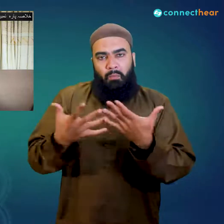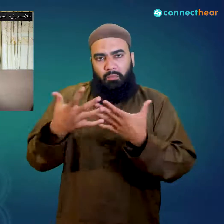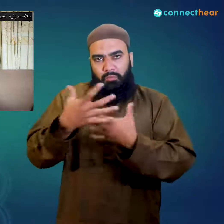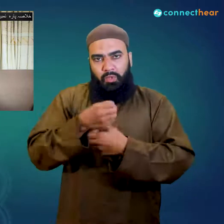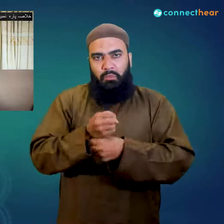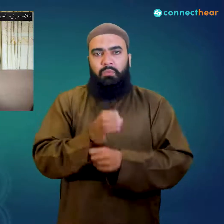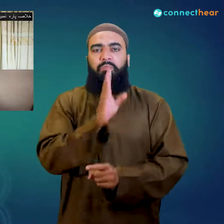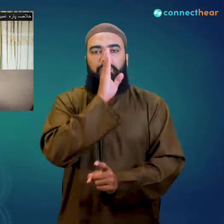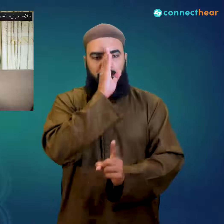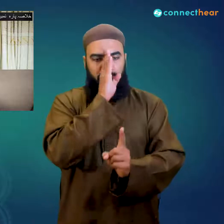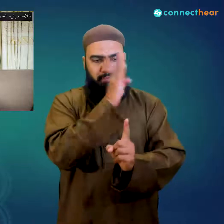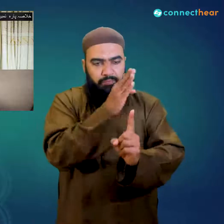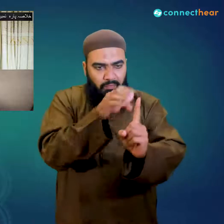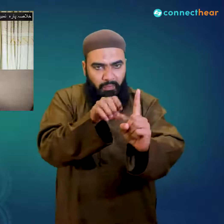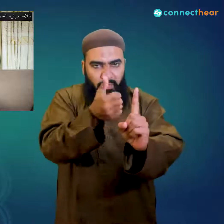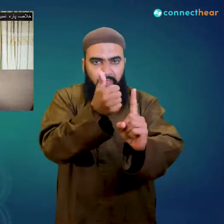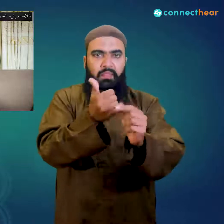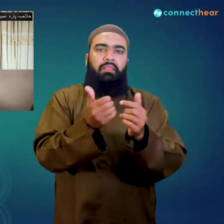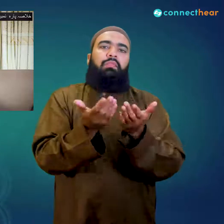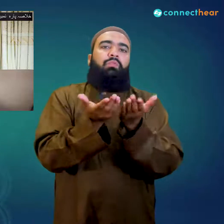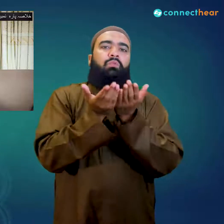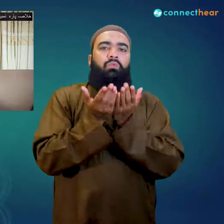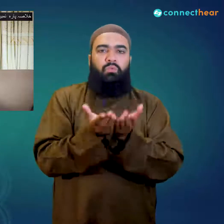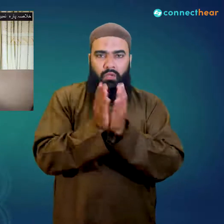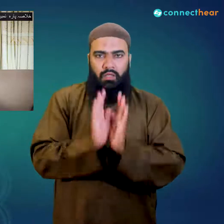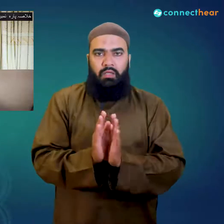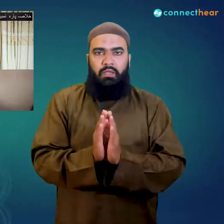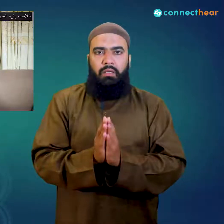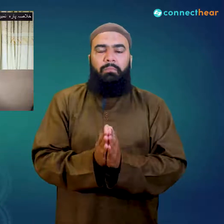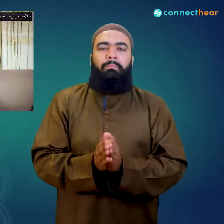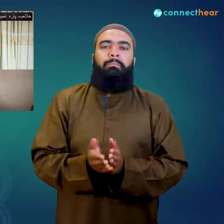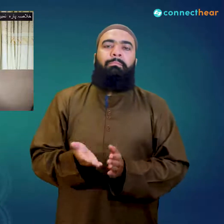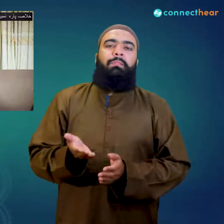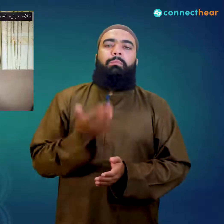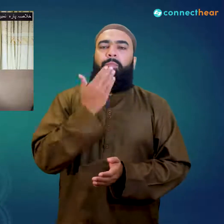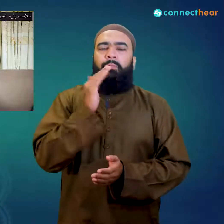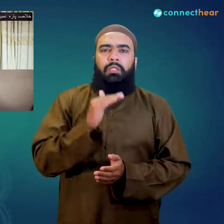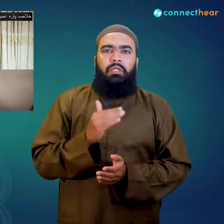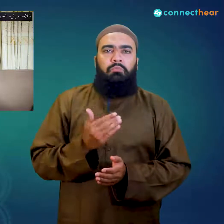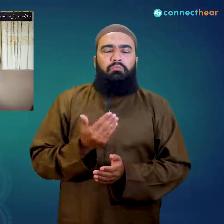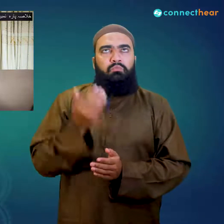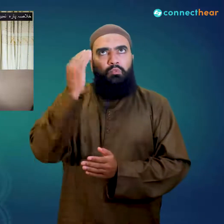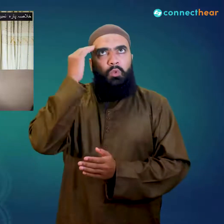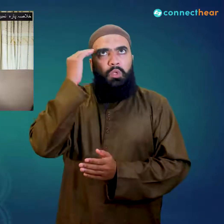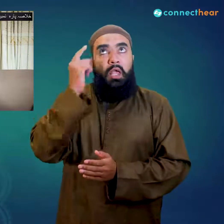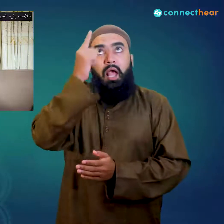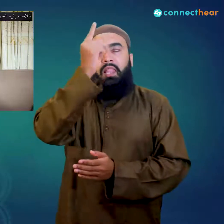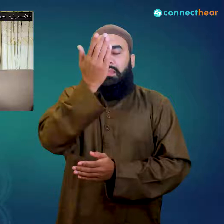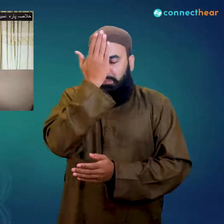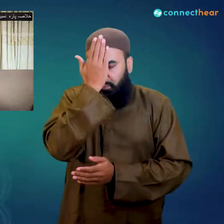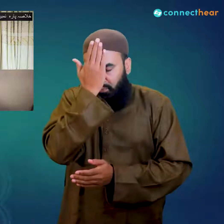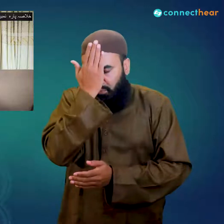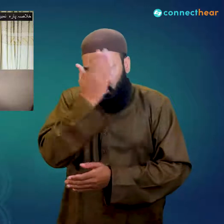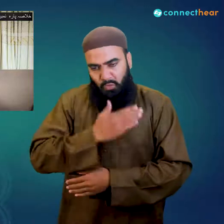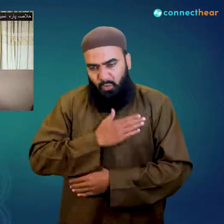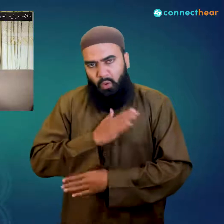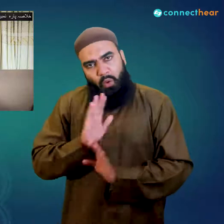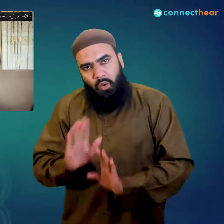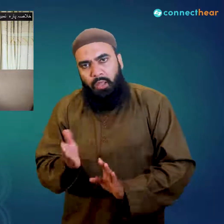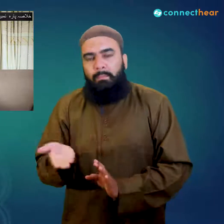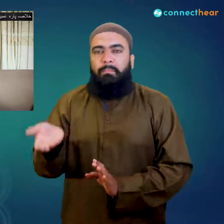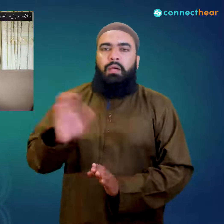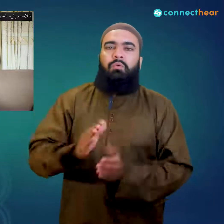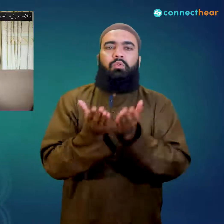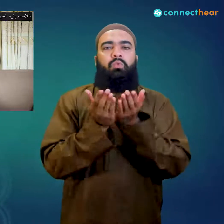المستقیم۔ اللہ تعالیٰ کی تعریف کے بعد اور اپنی بندگی کے اظہار کے بعد اللہ رب العزت سے صراط مستقیم